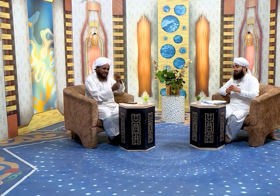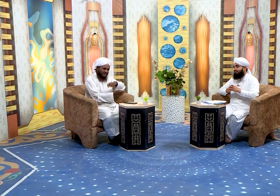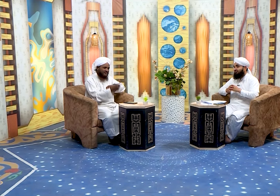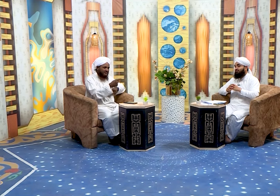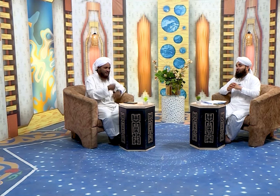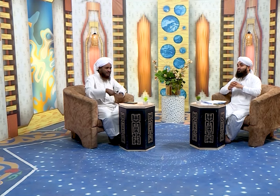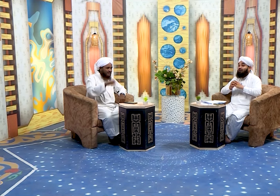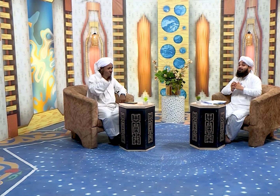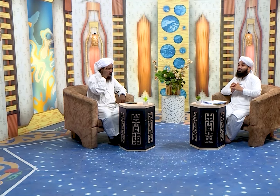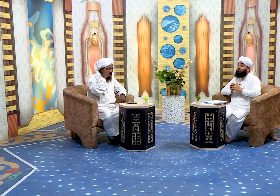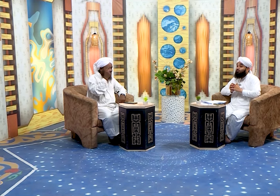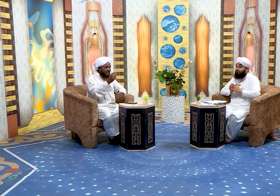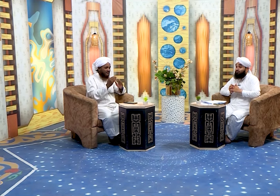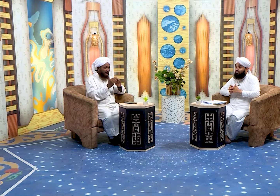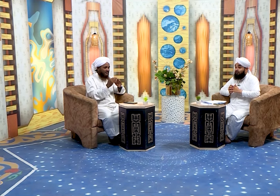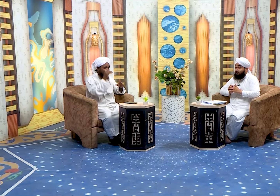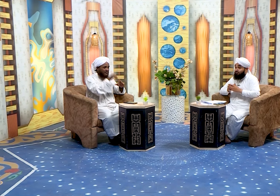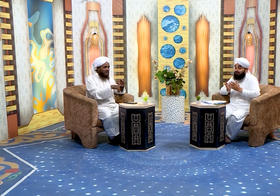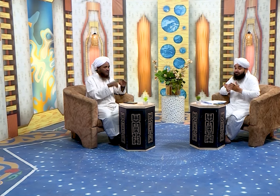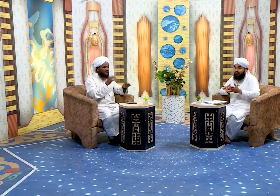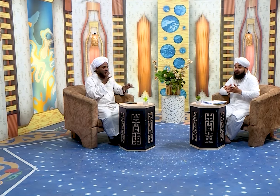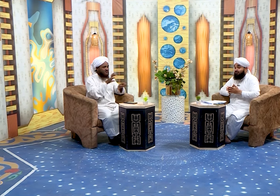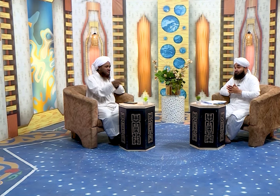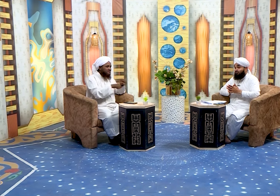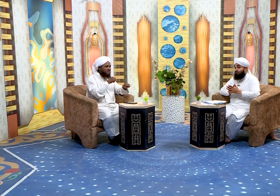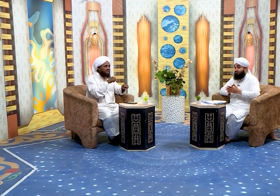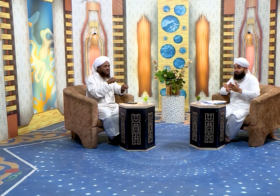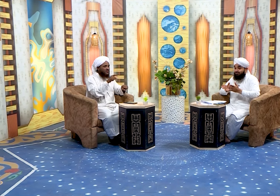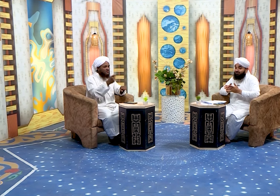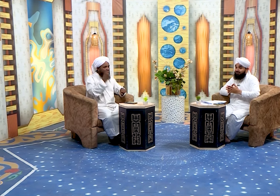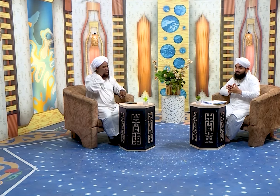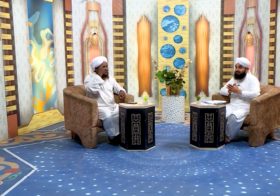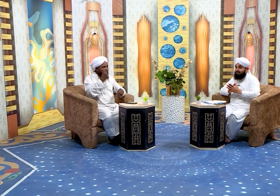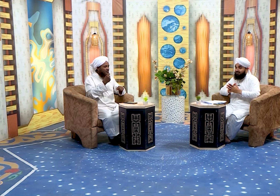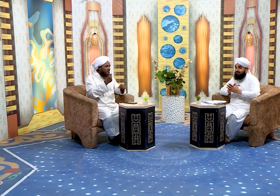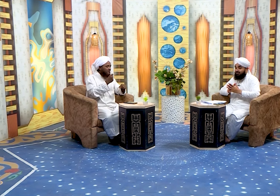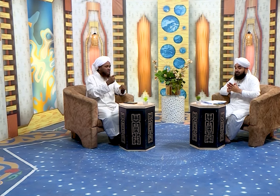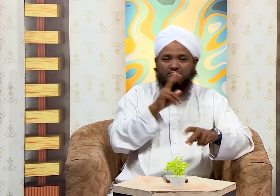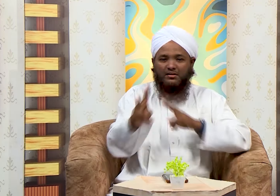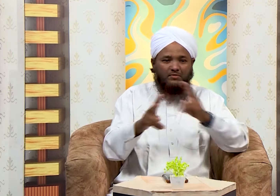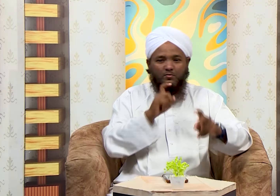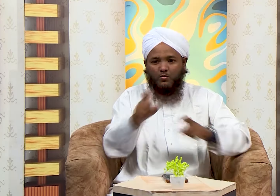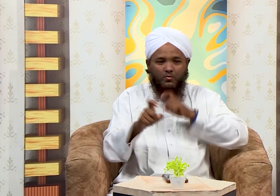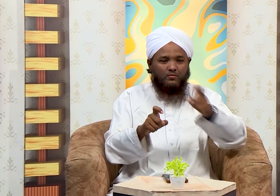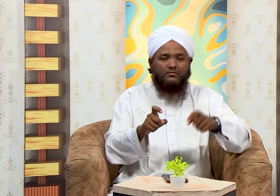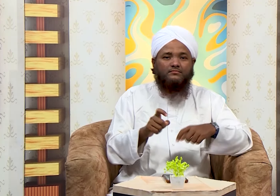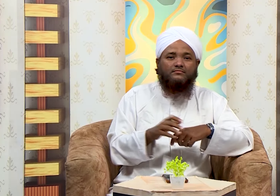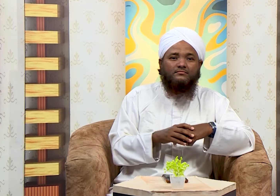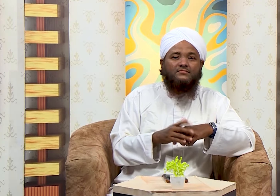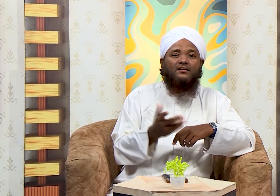آپ ہر وقت کاتھ کھانے کو دوڑتے ہوں تو اگر آپ کاتھ کھانے کو دوڑتے تو کوئی آپ کے قریب کیسے آ سکے گا شکوہ دوسروں سے ہے لیکن